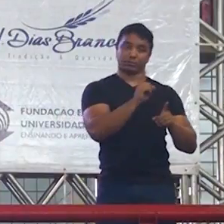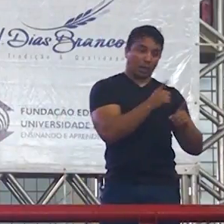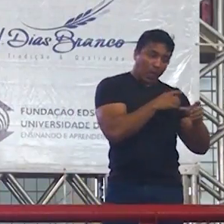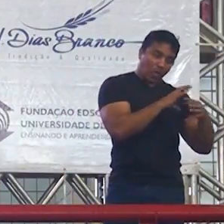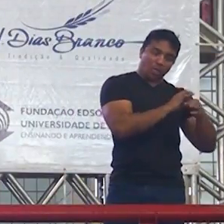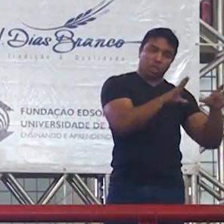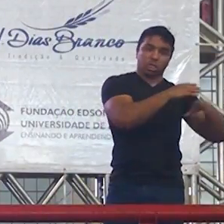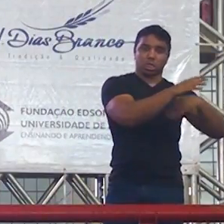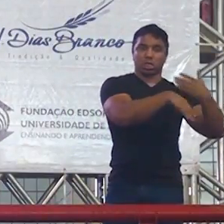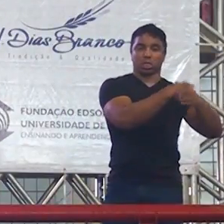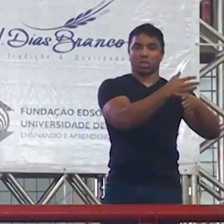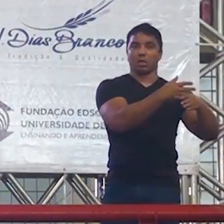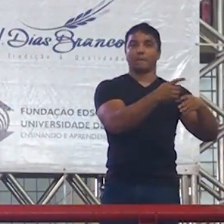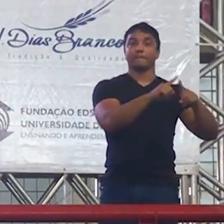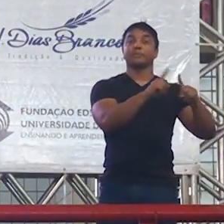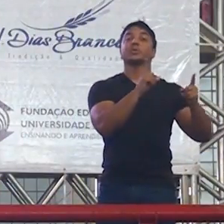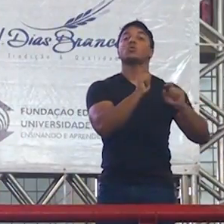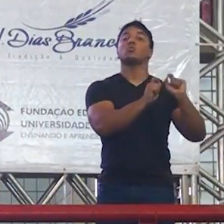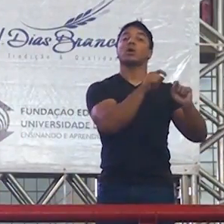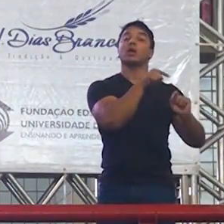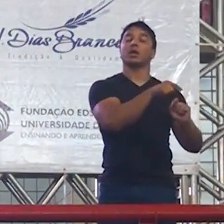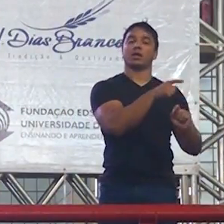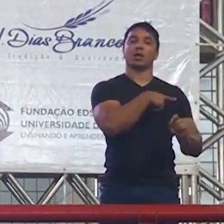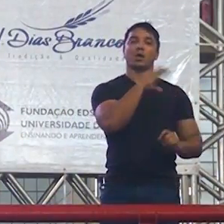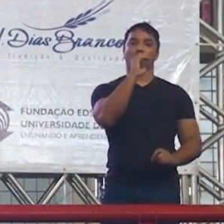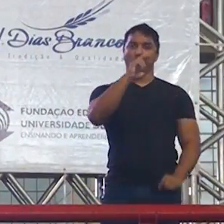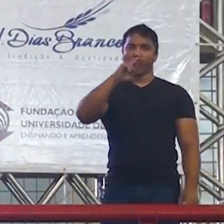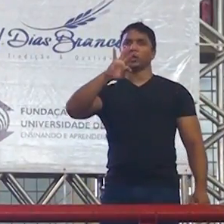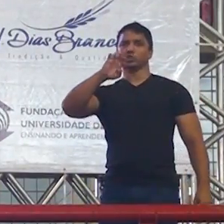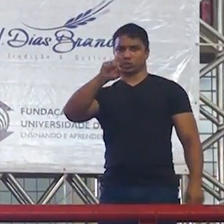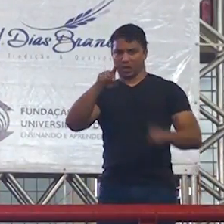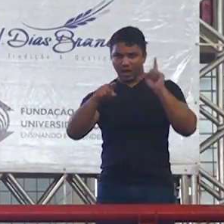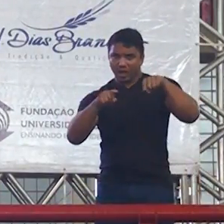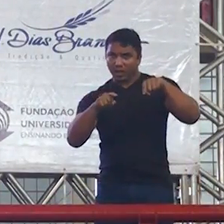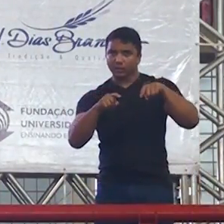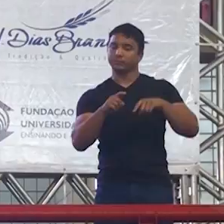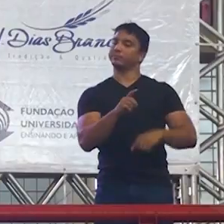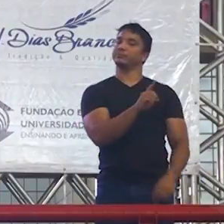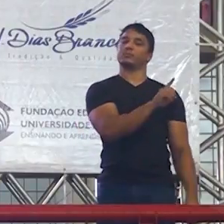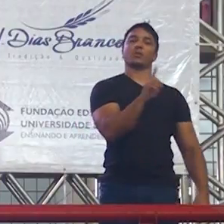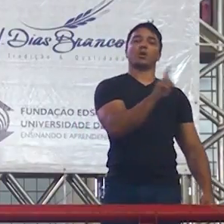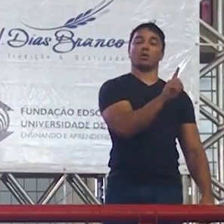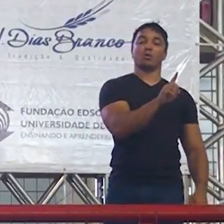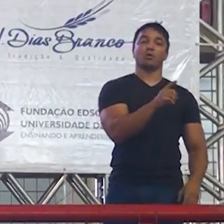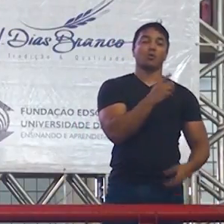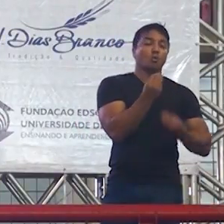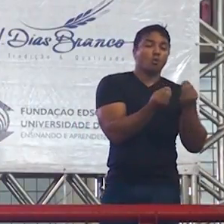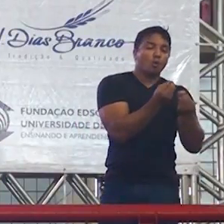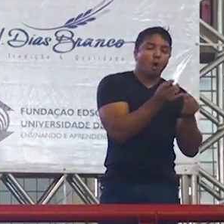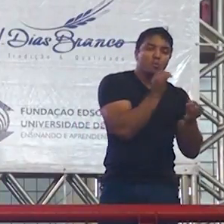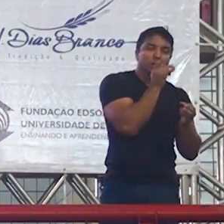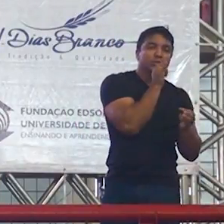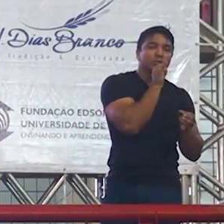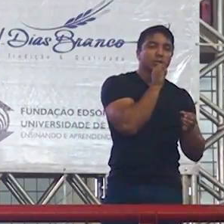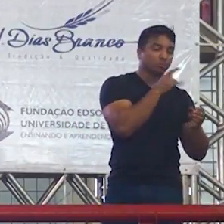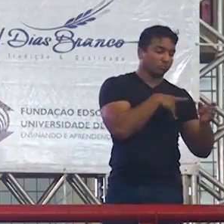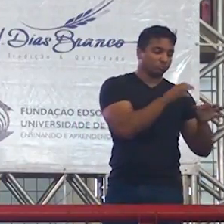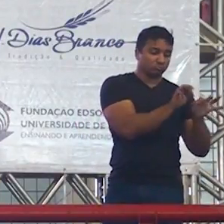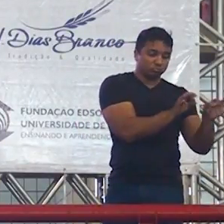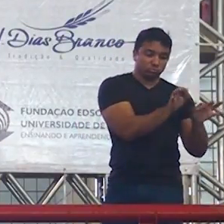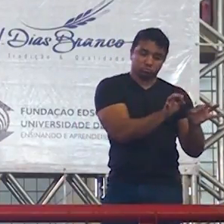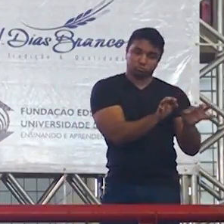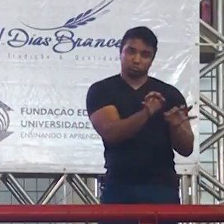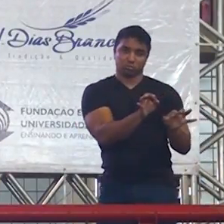Desorganizado. Isso é corrente elétrica? Como é que eu organizo esses